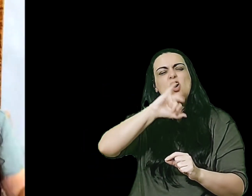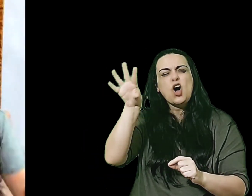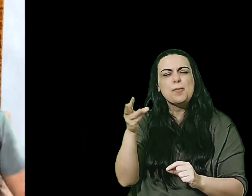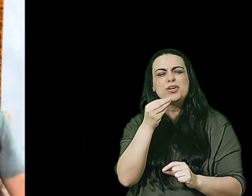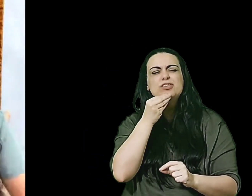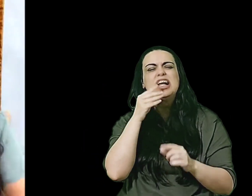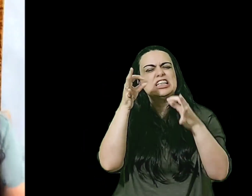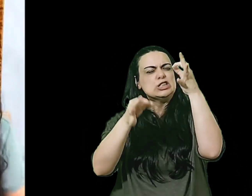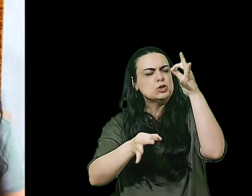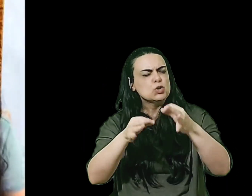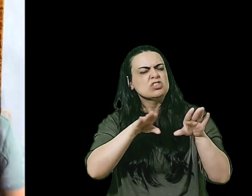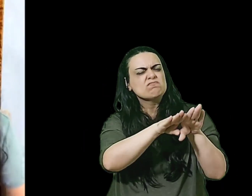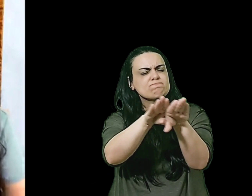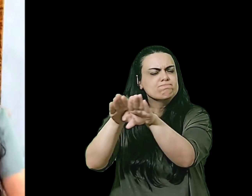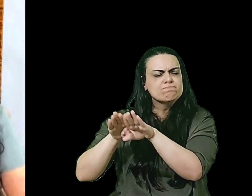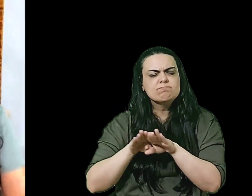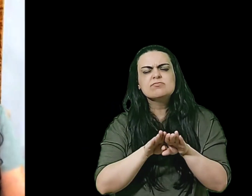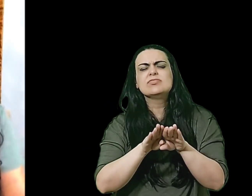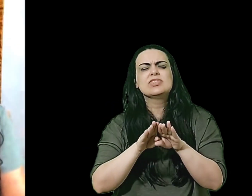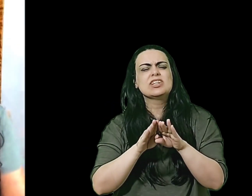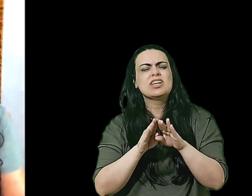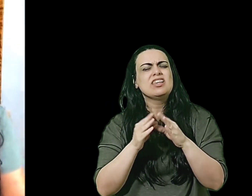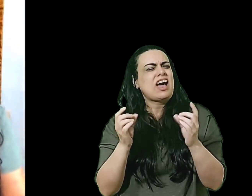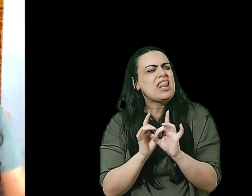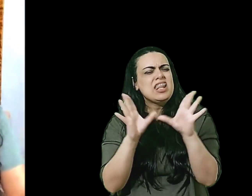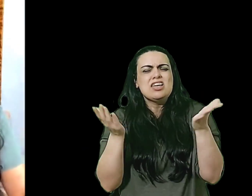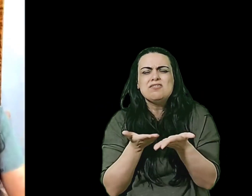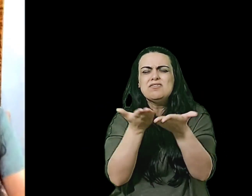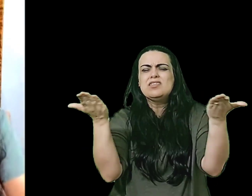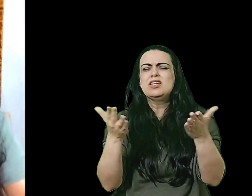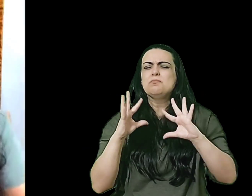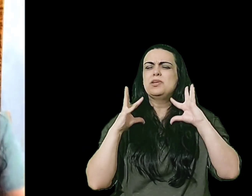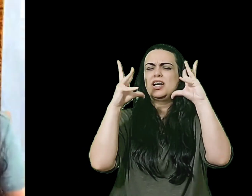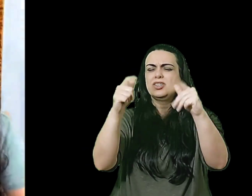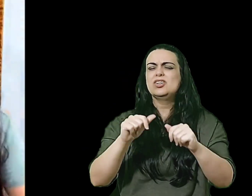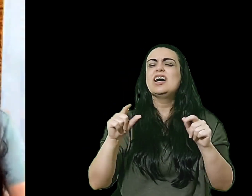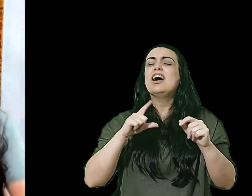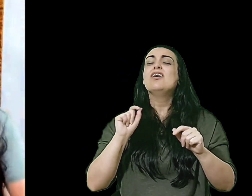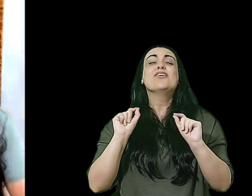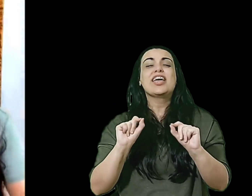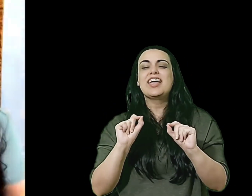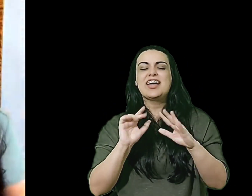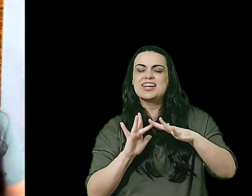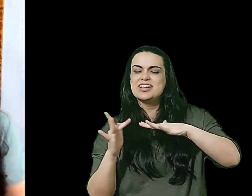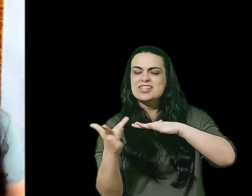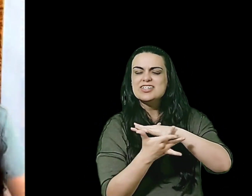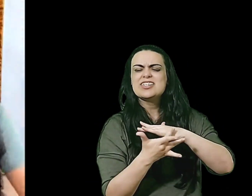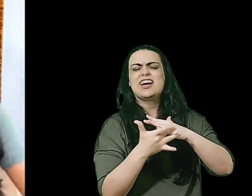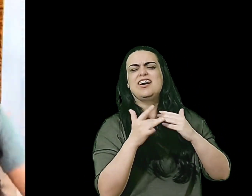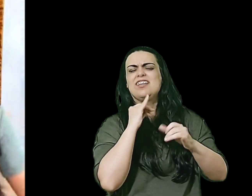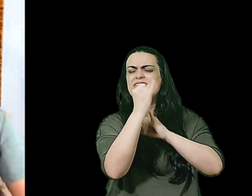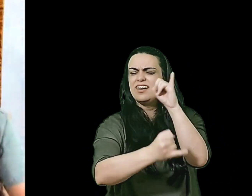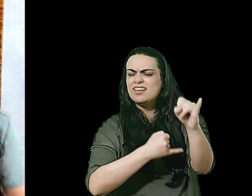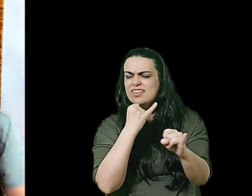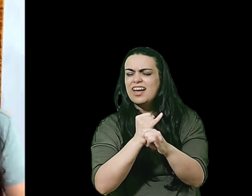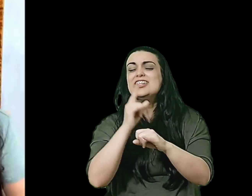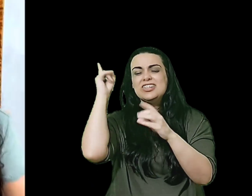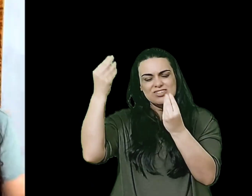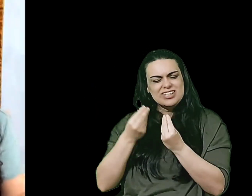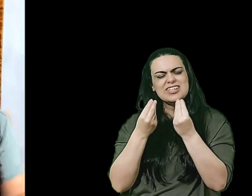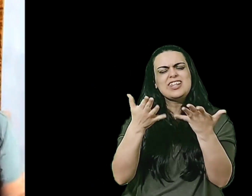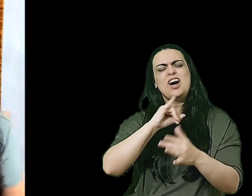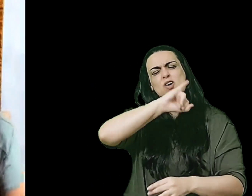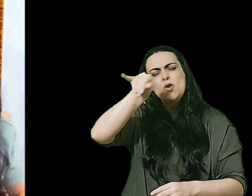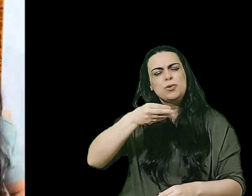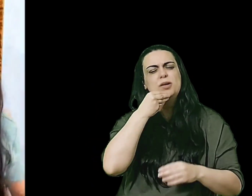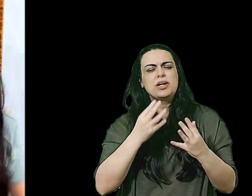acessível a todos, ela é justa. E o Senhor tem nos proporcionado isso através da rede social, através da internet. Por todos esses motivos